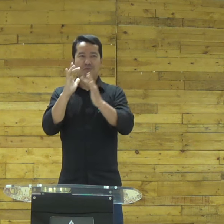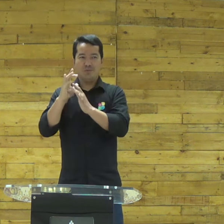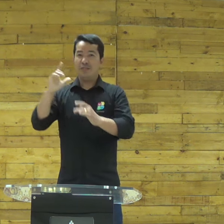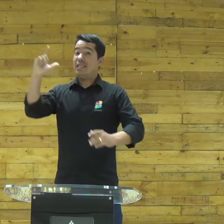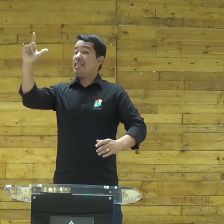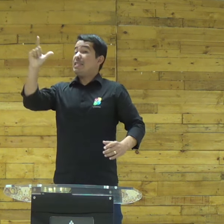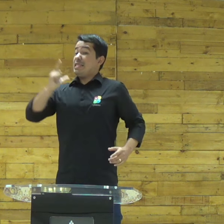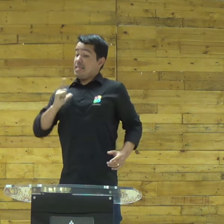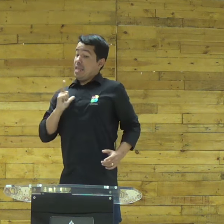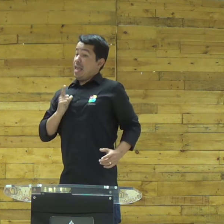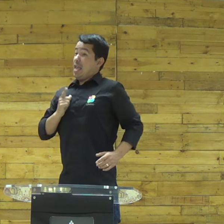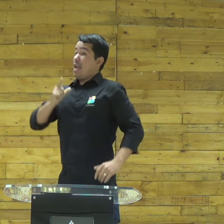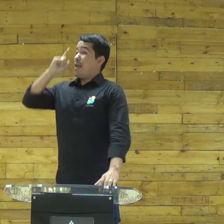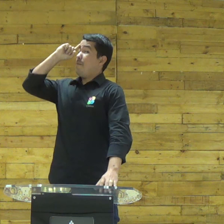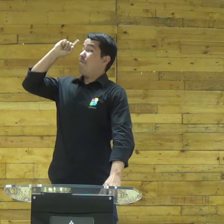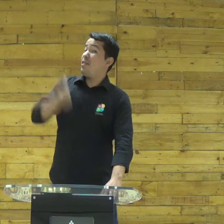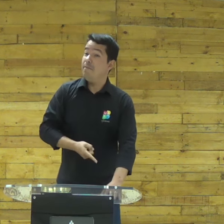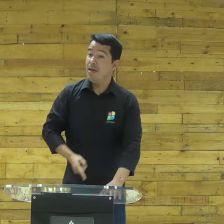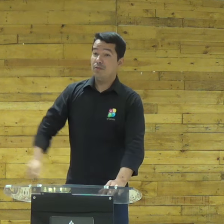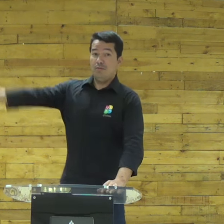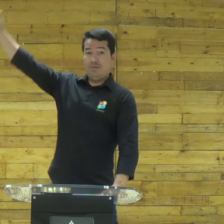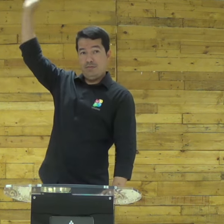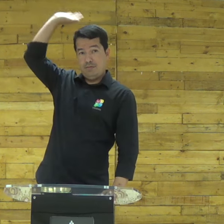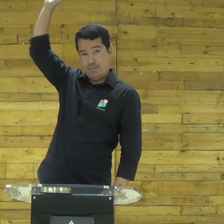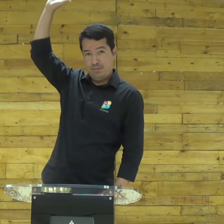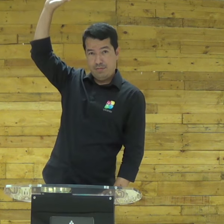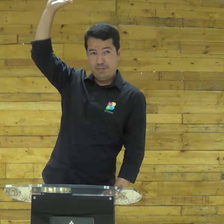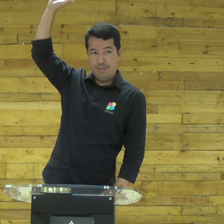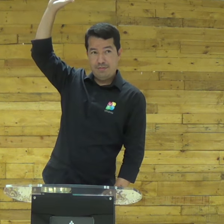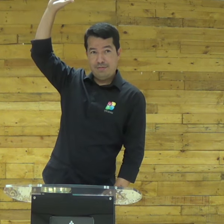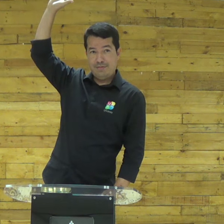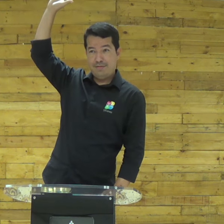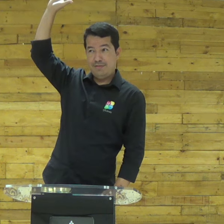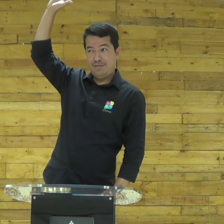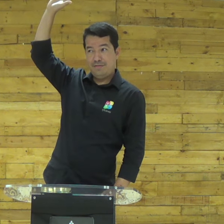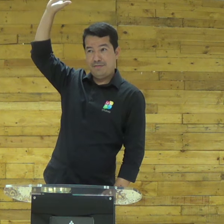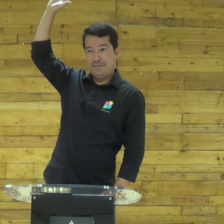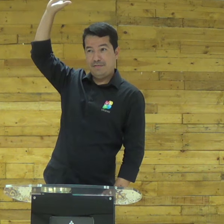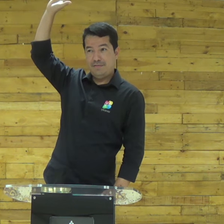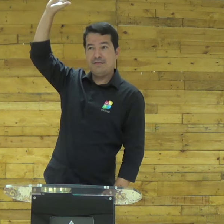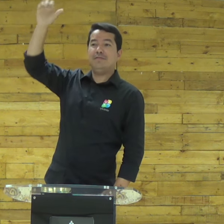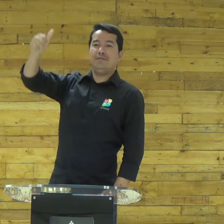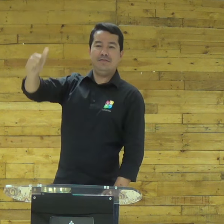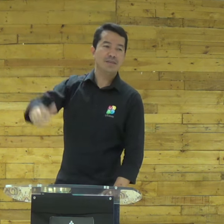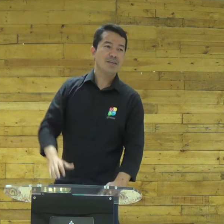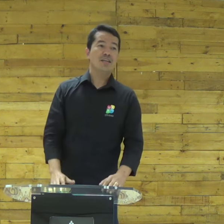não Jesus tem mandamentos levanta a mão quem acha que sim